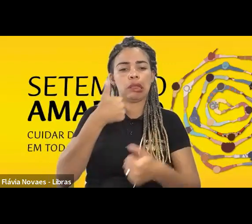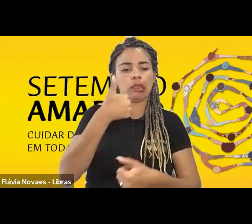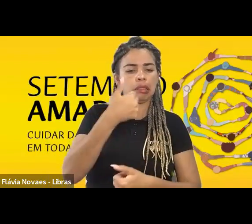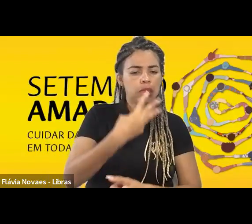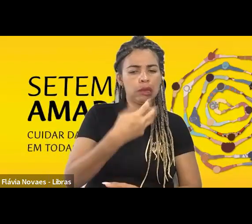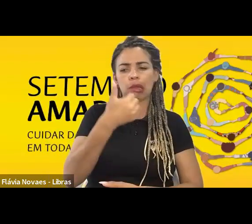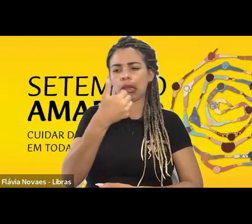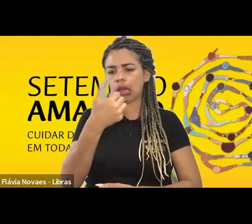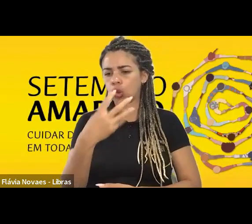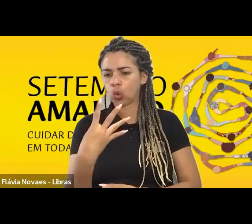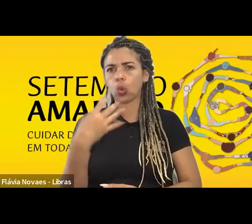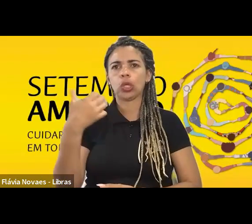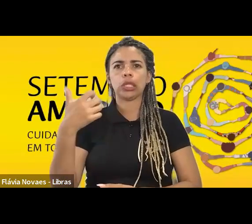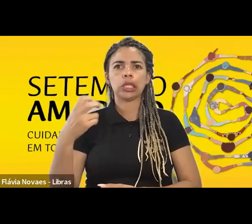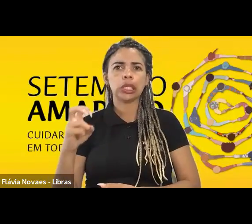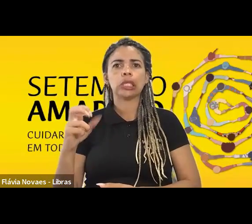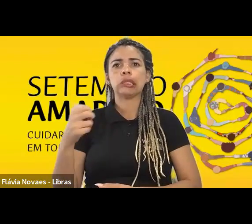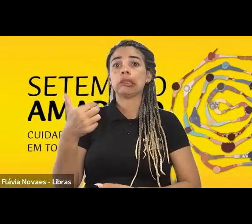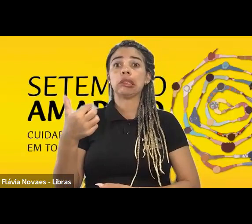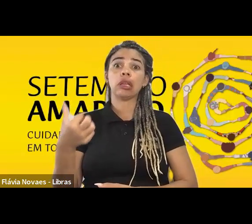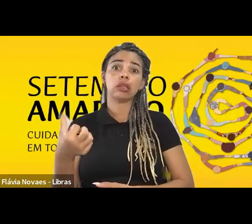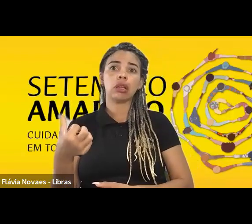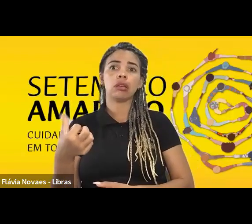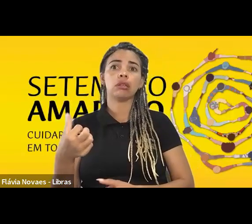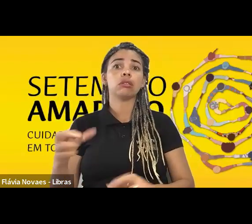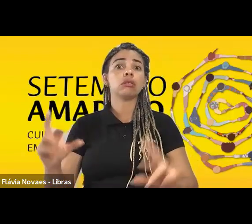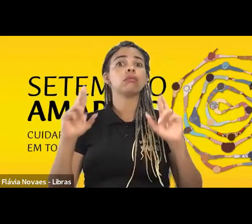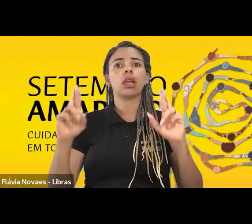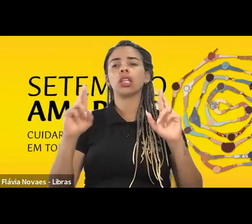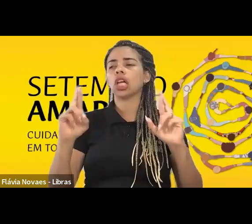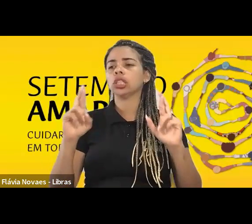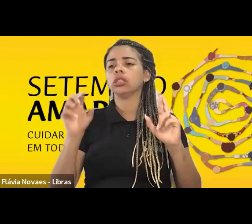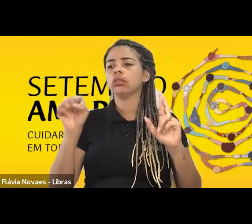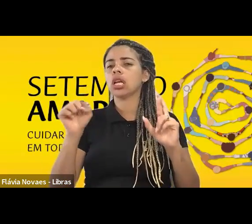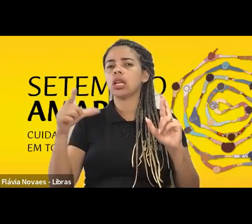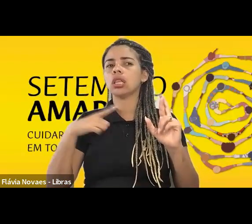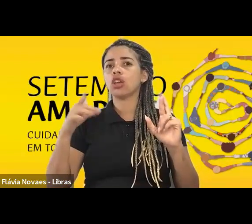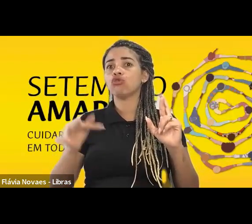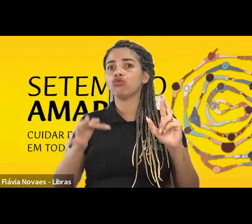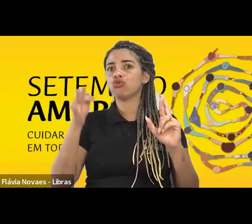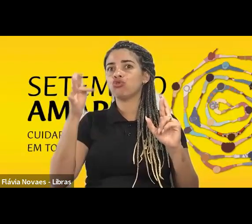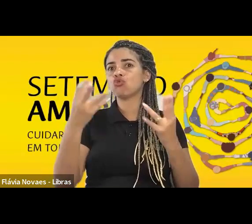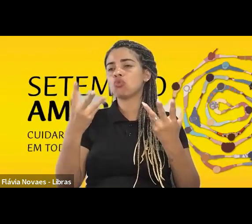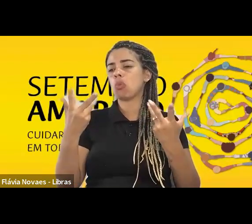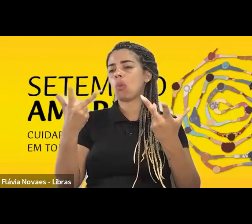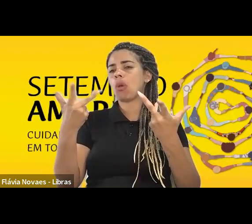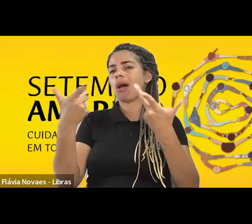15 anos ou 16 anos, com a expectativa de que ele tenha um futuro bem-sucedido